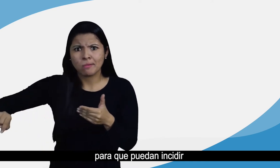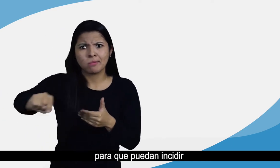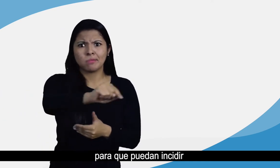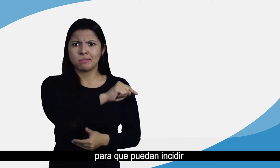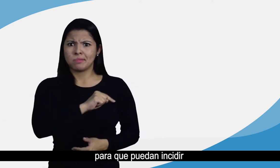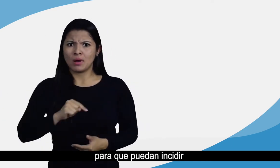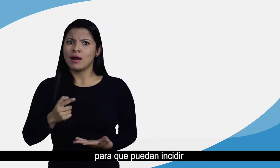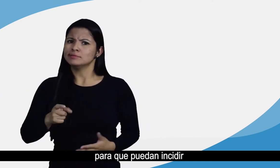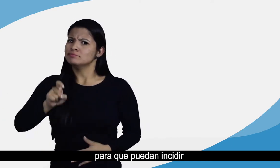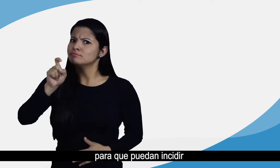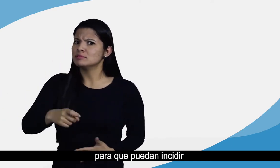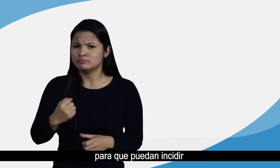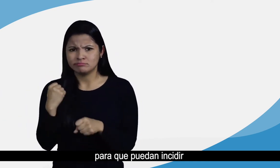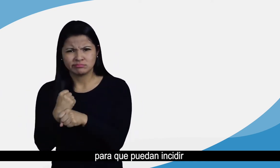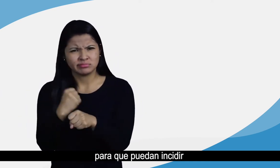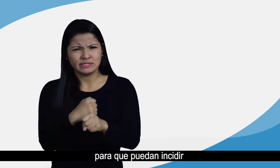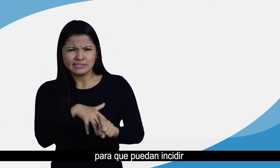para que puedan incidir